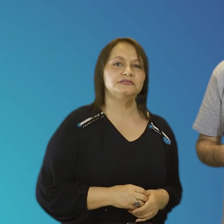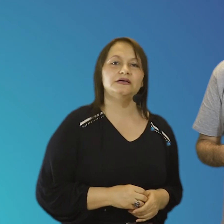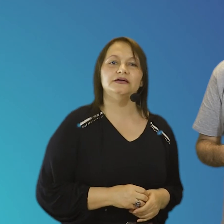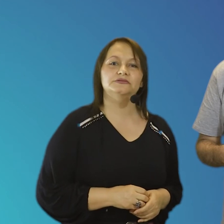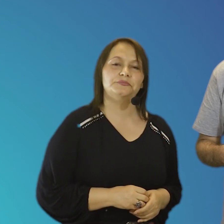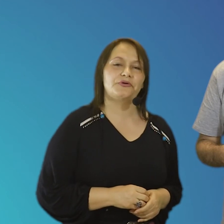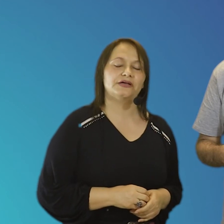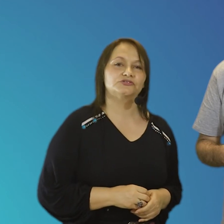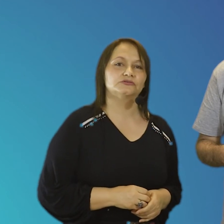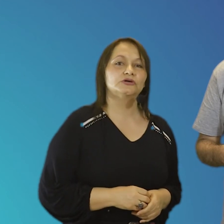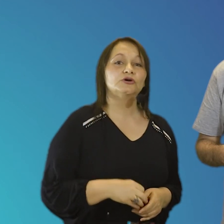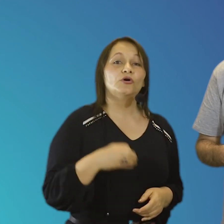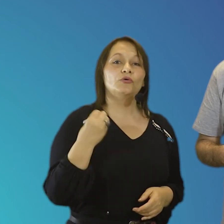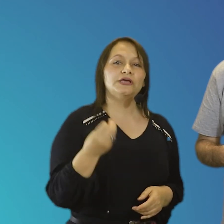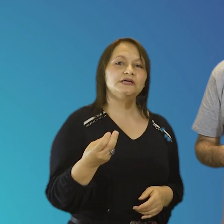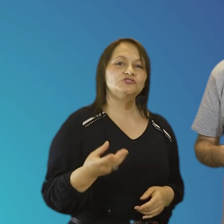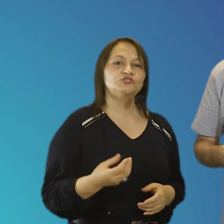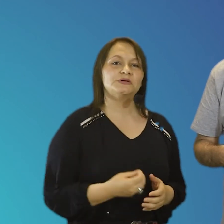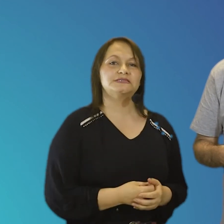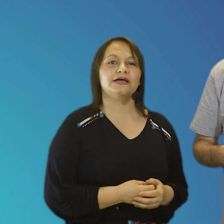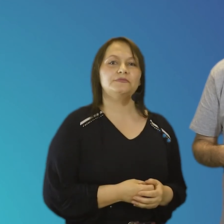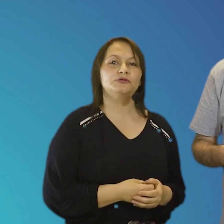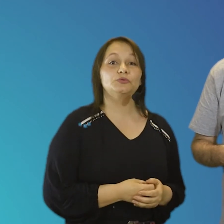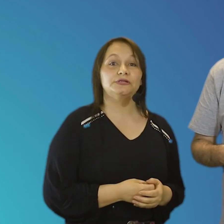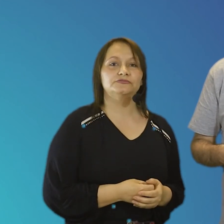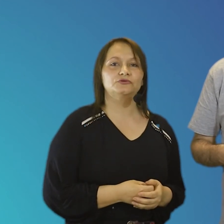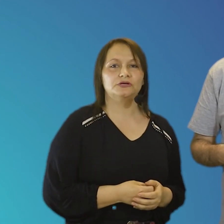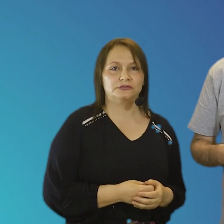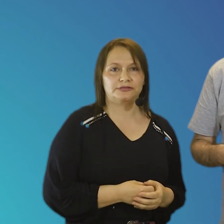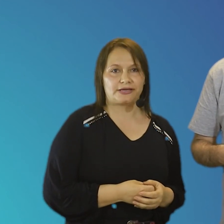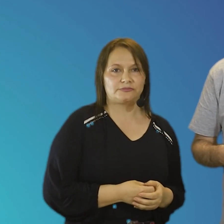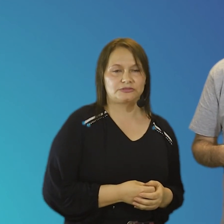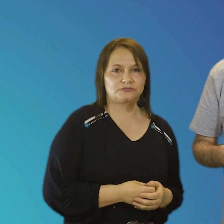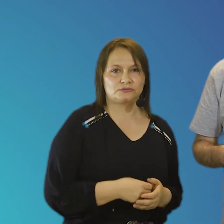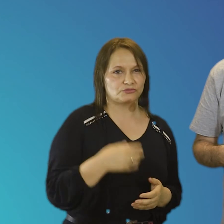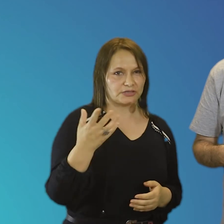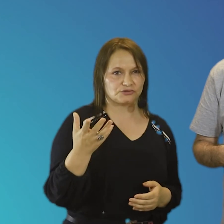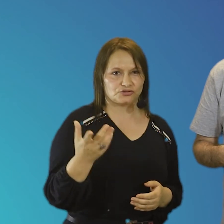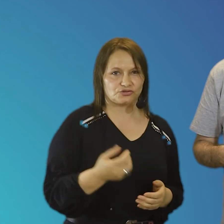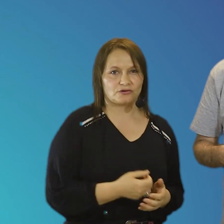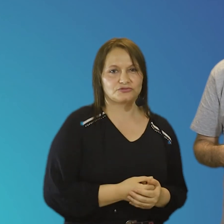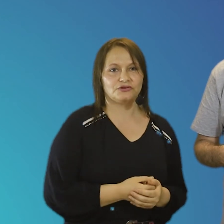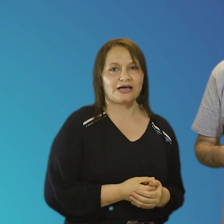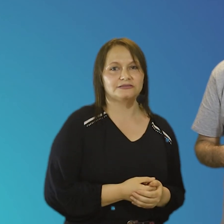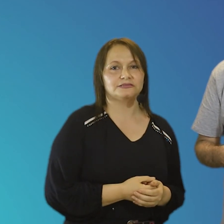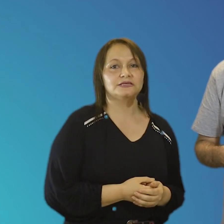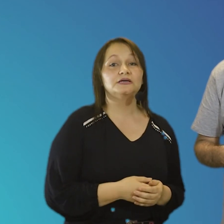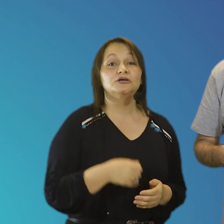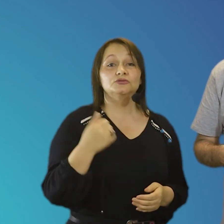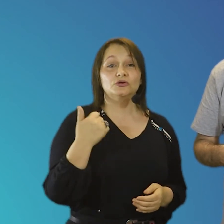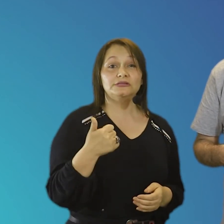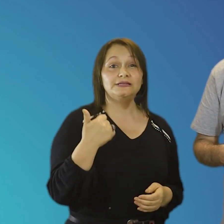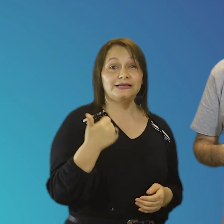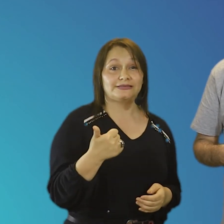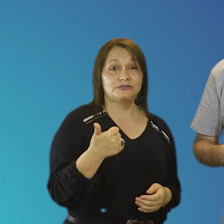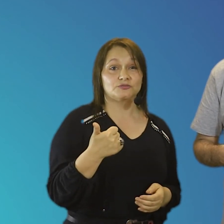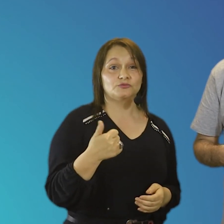surveillance and repression. O que a gente percebe no livro Hunger Games, ou seja, Jogos Vorazes?